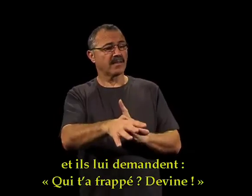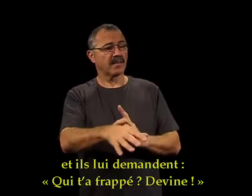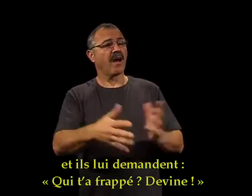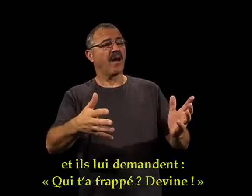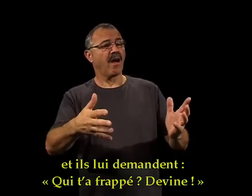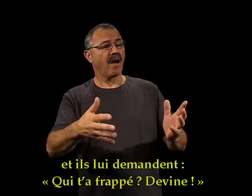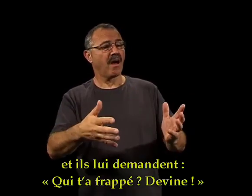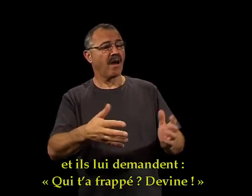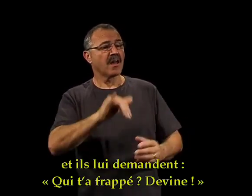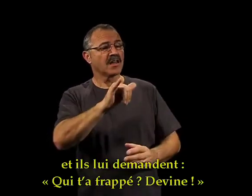Devine !»